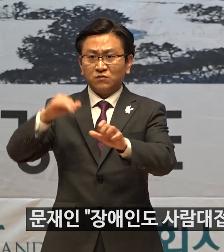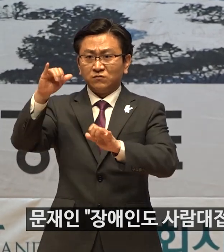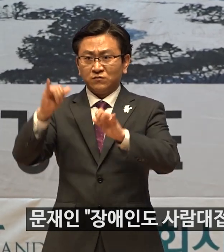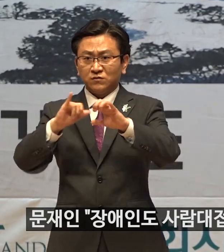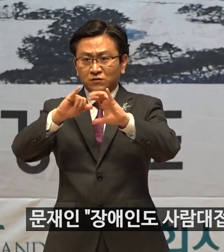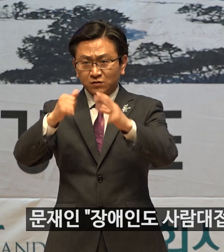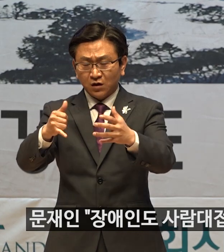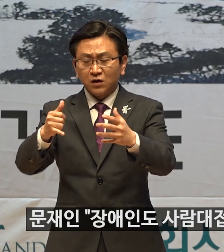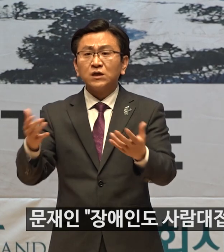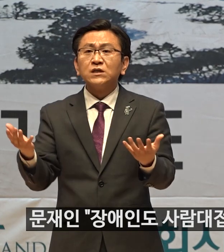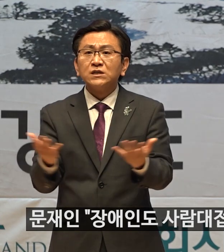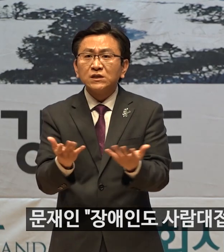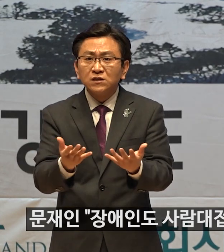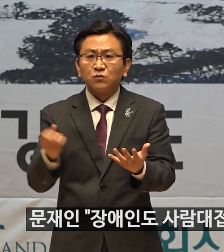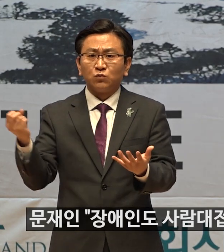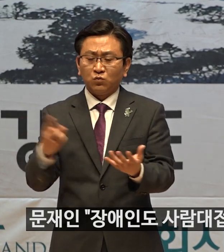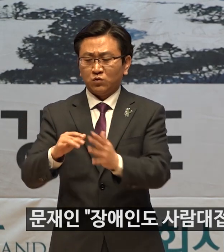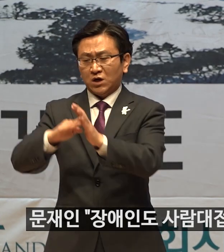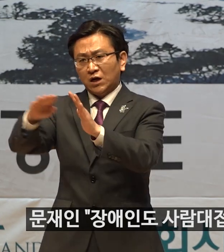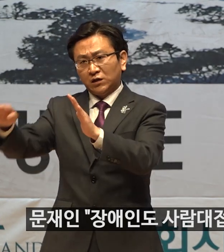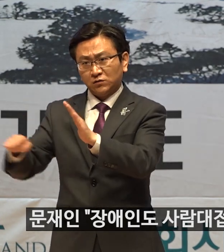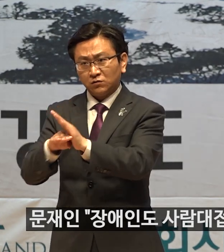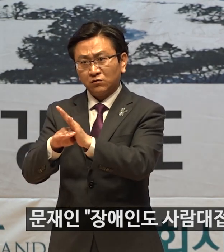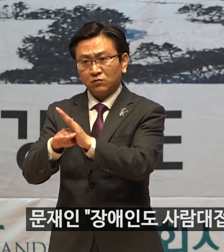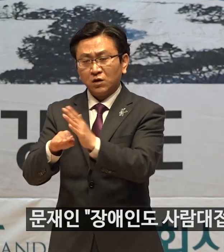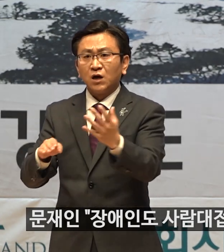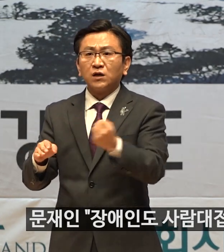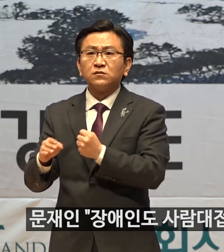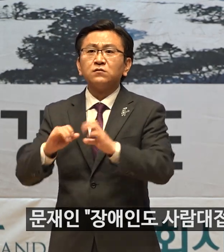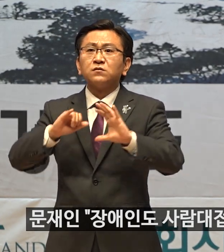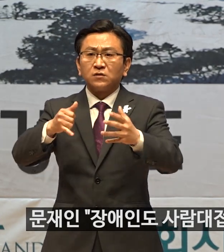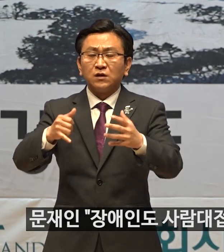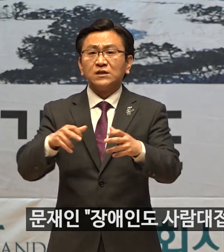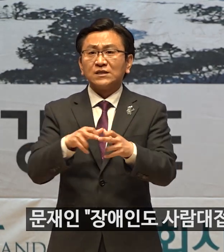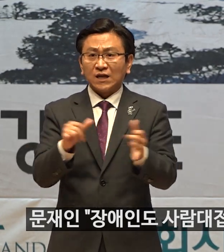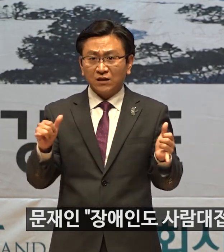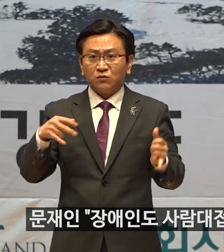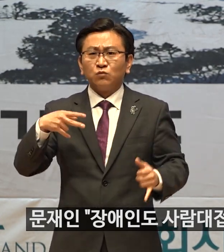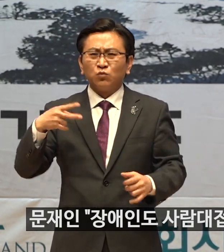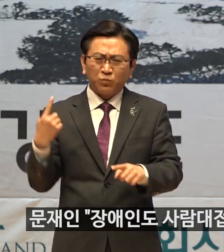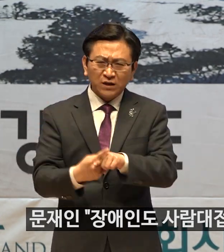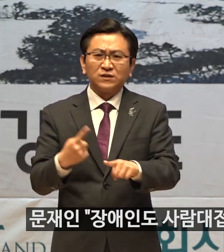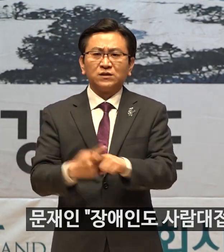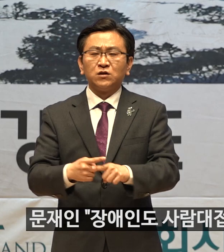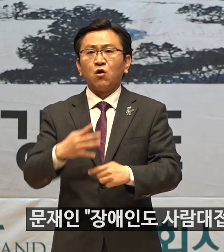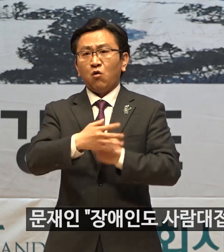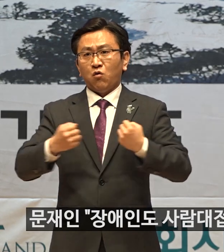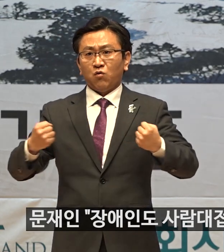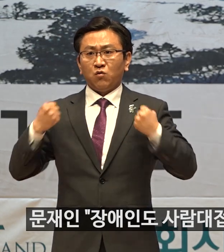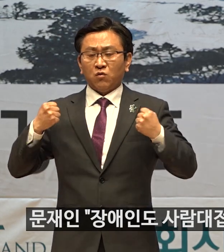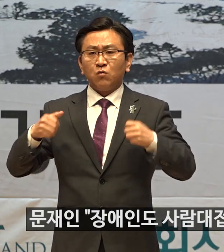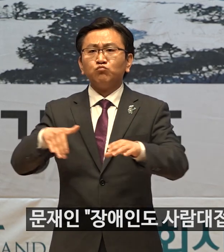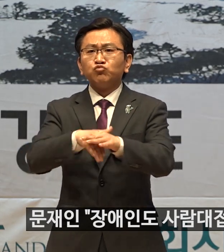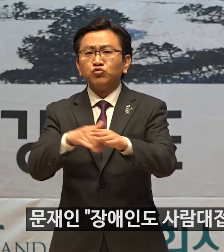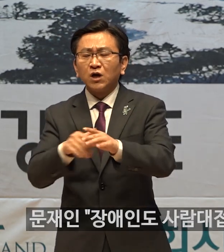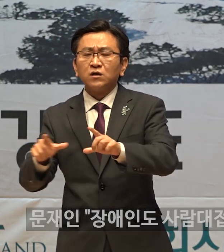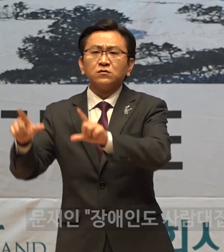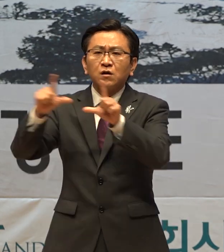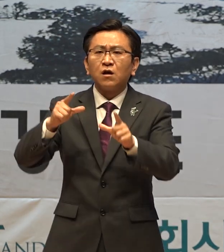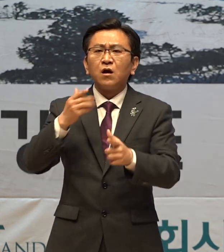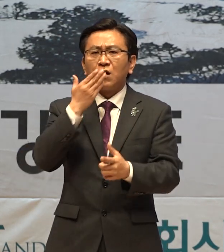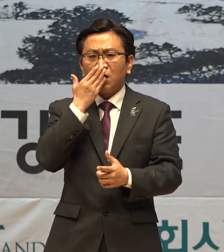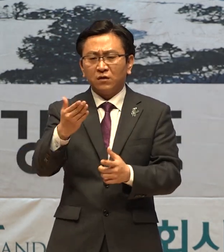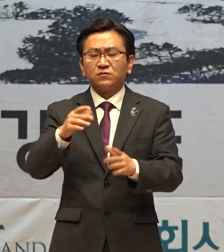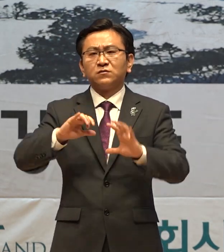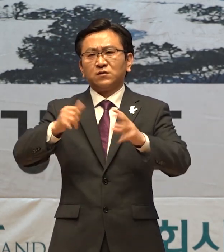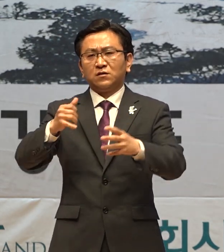장애인도 일터와 가정이 있는 세상, 장애인도 건강하게 문화를 누리는